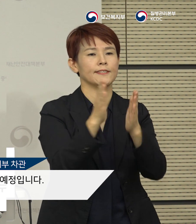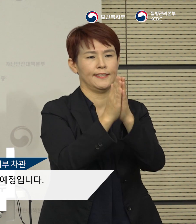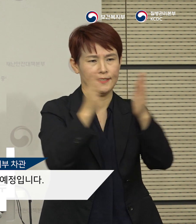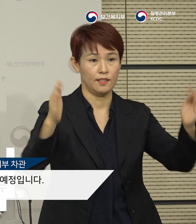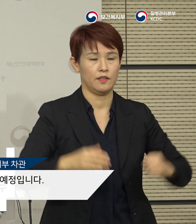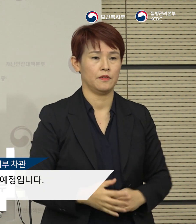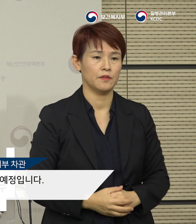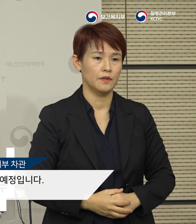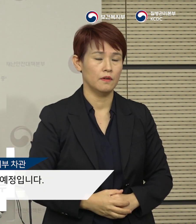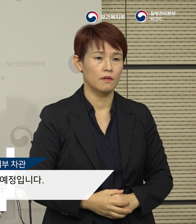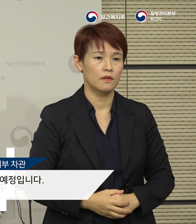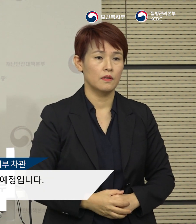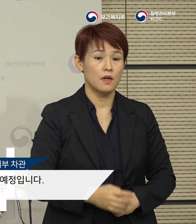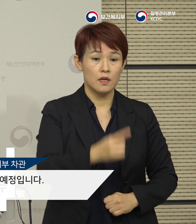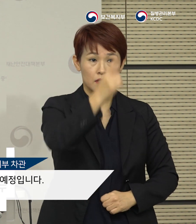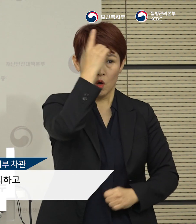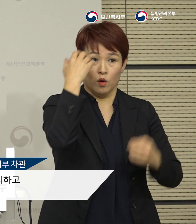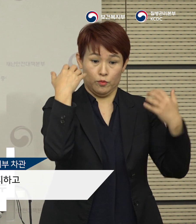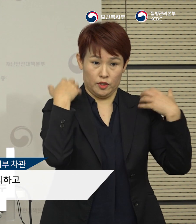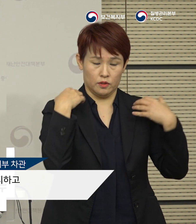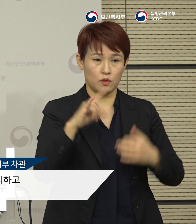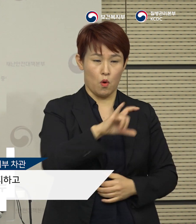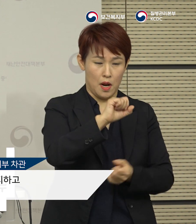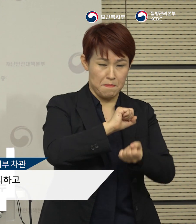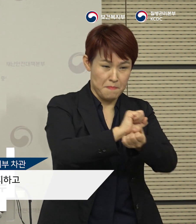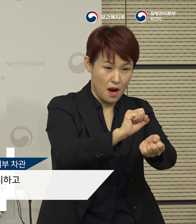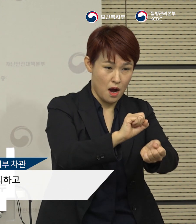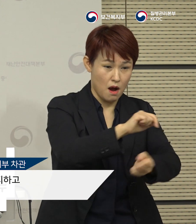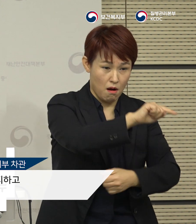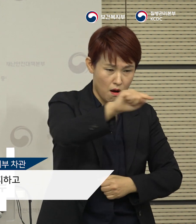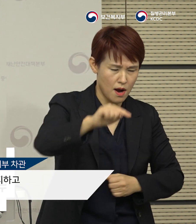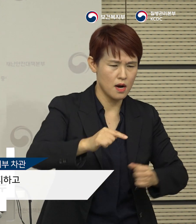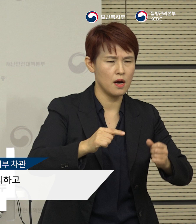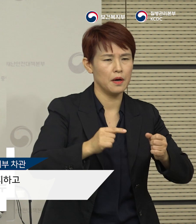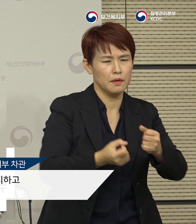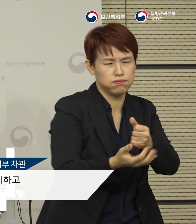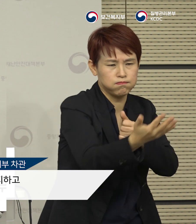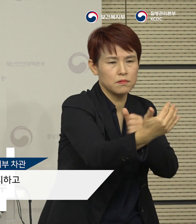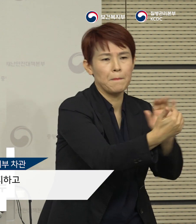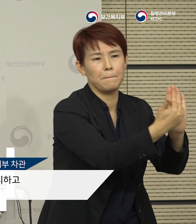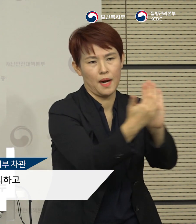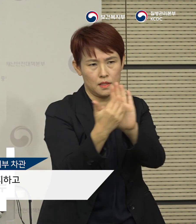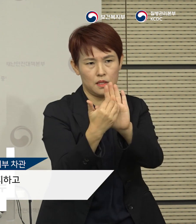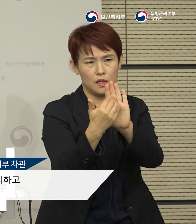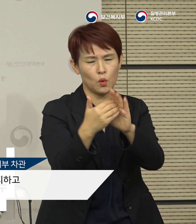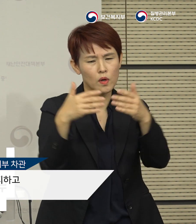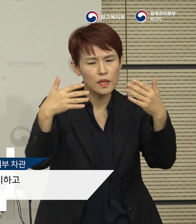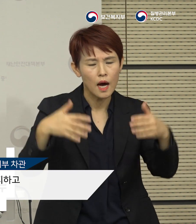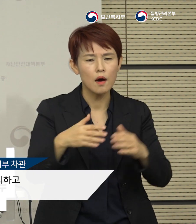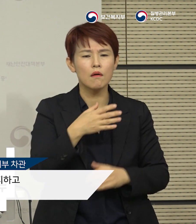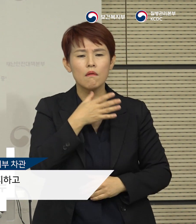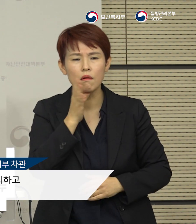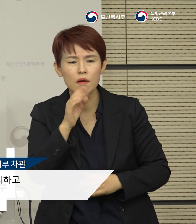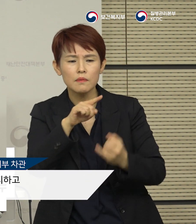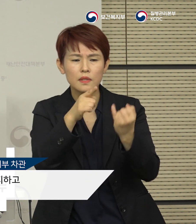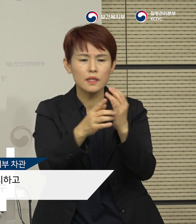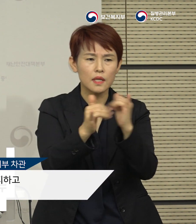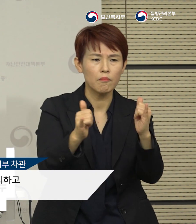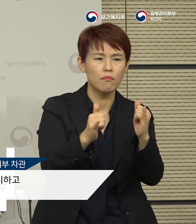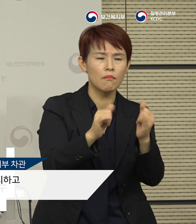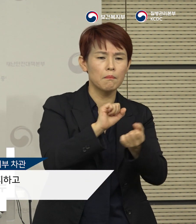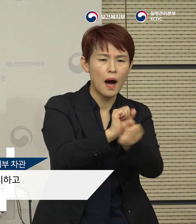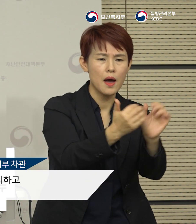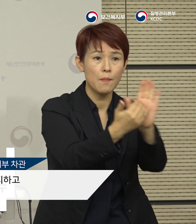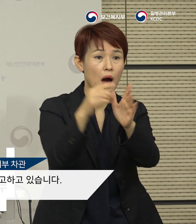이후부터 시행될 예정입니다. 한편 정부는 코로나19 감염증의 지역 확산을 방지하고 취약계층 감염